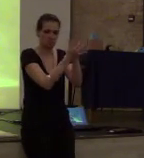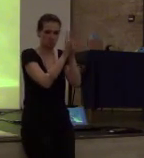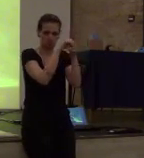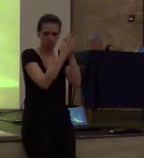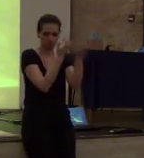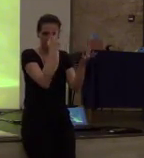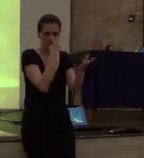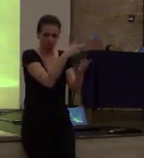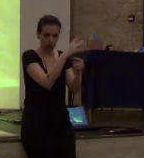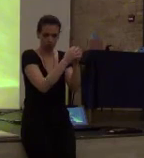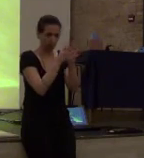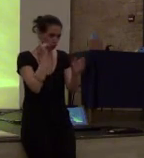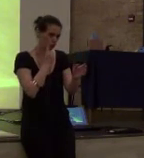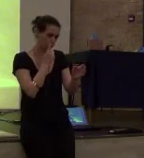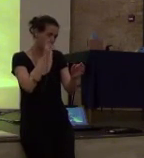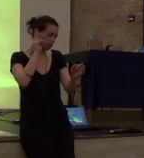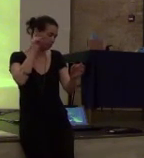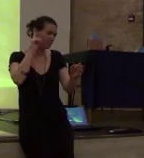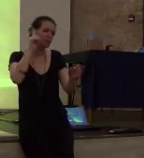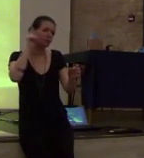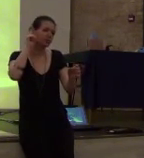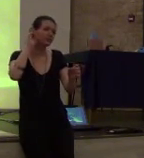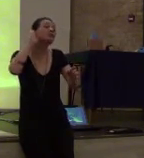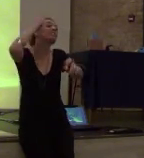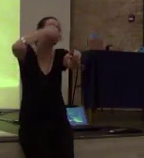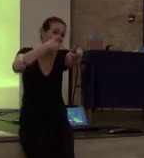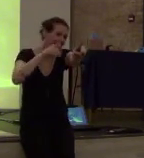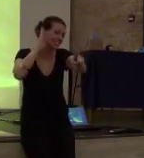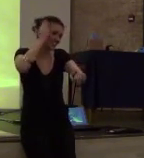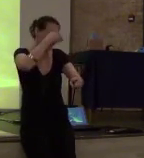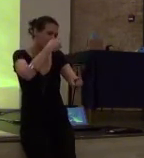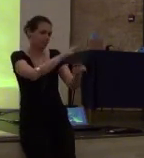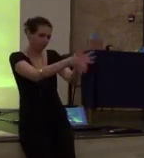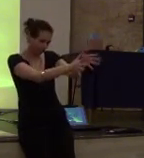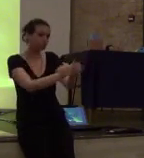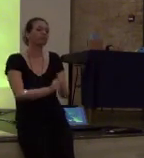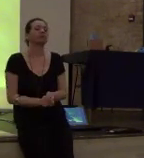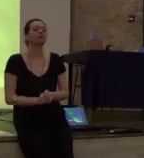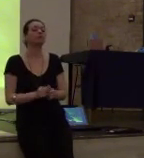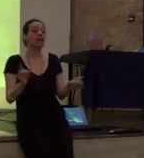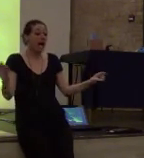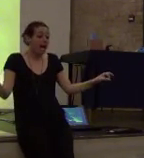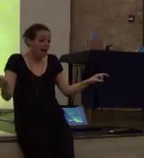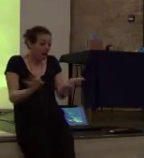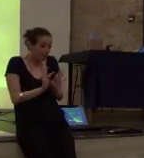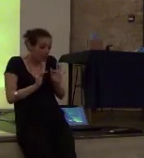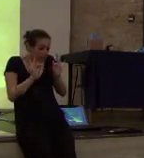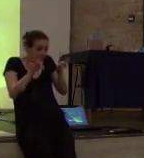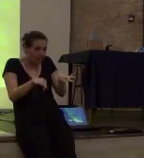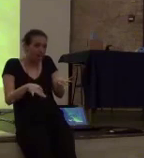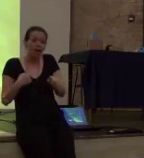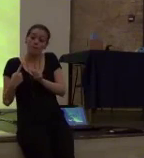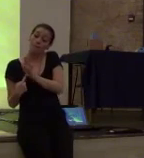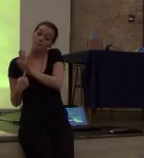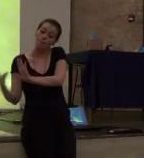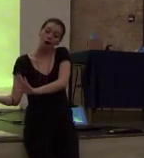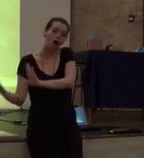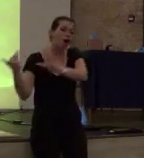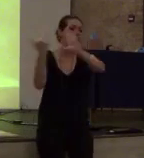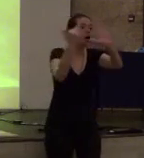que os próprios cegos, né, apalpassem os elementos materiais. Isso também dá para ser feito com o surdo